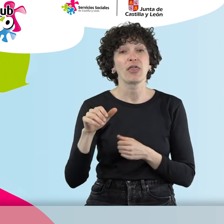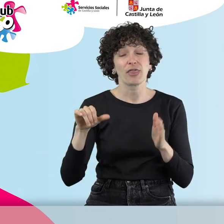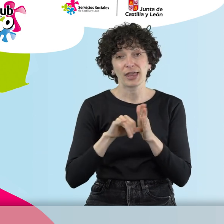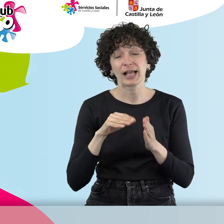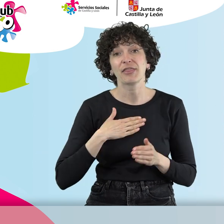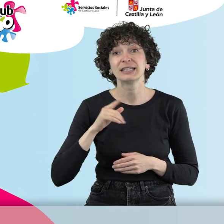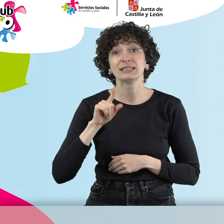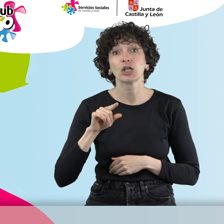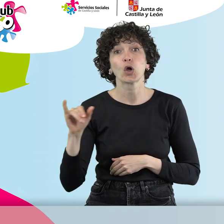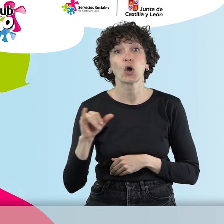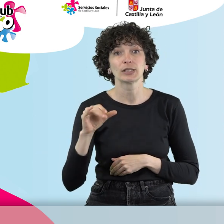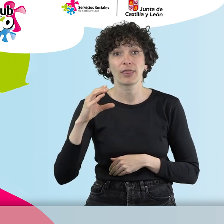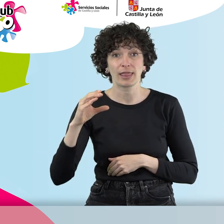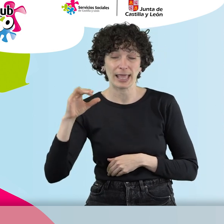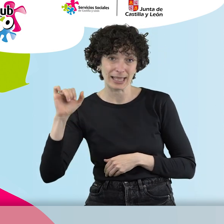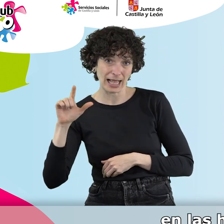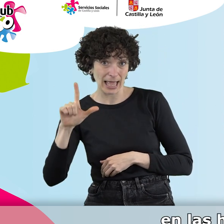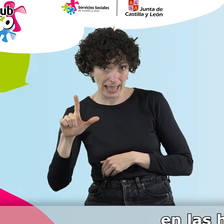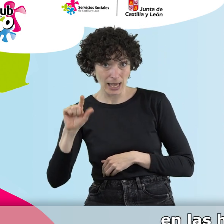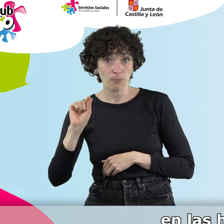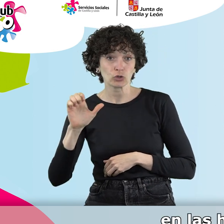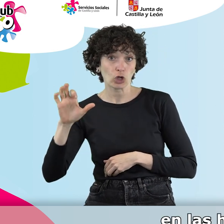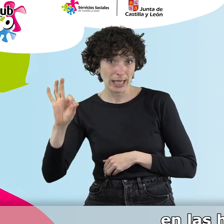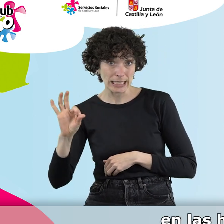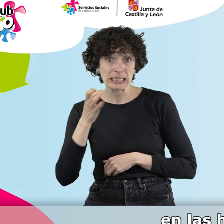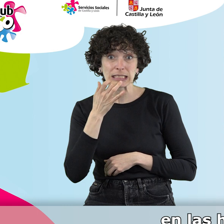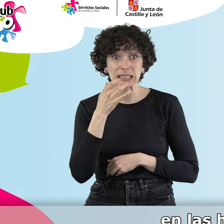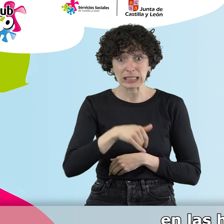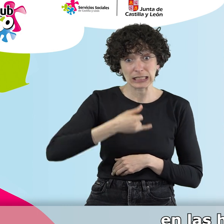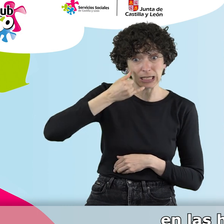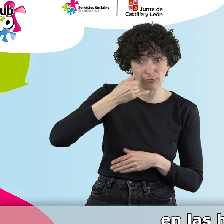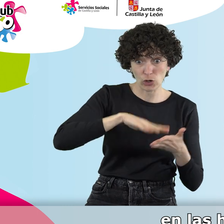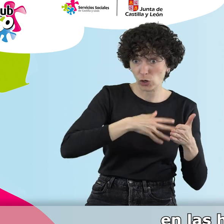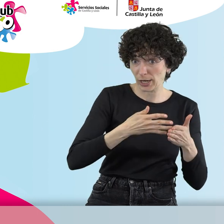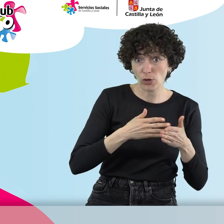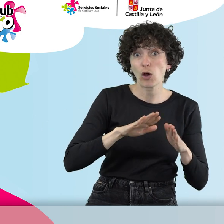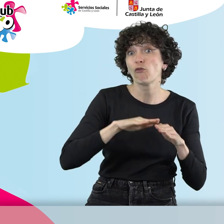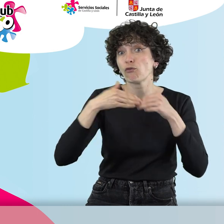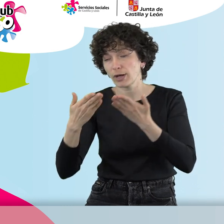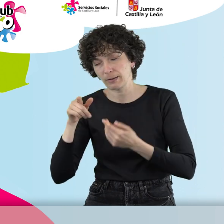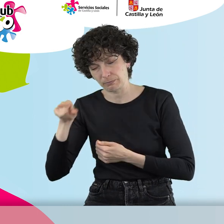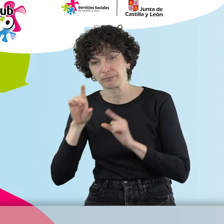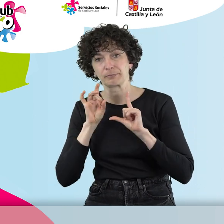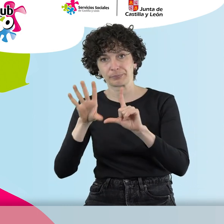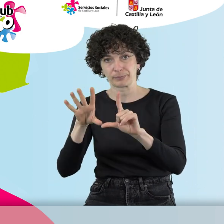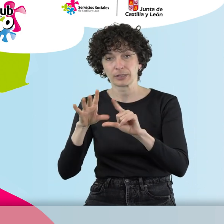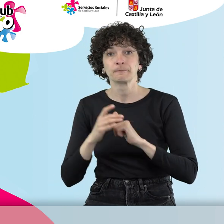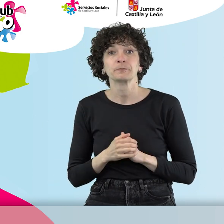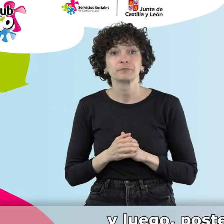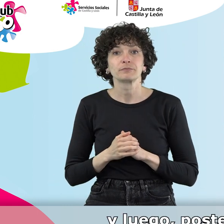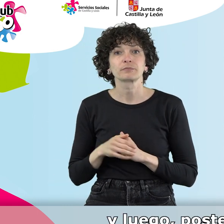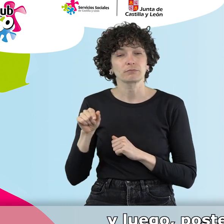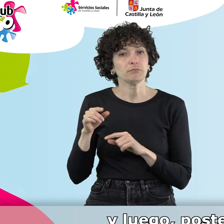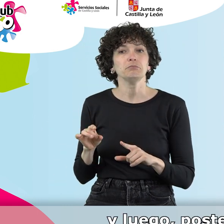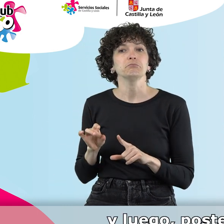@cercadetijcyl.es, donde las personas pueden dirigirse en las horas donde no está habilitado el teléfono. En esos casos se deja un mensaje